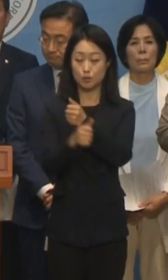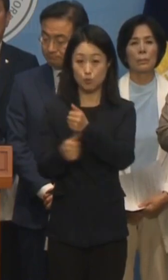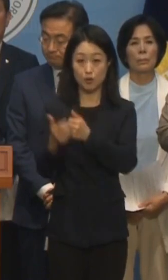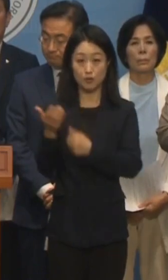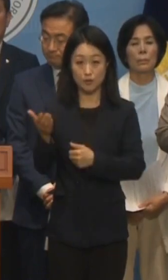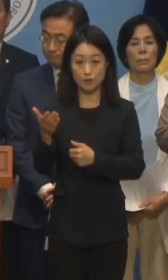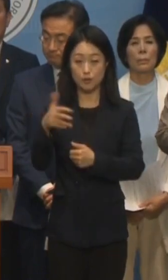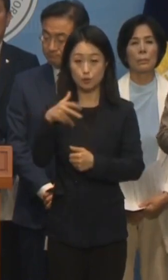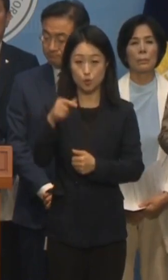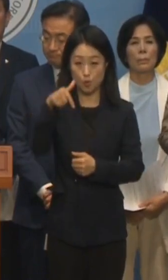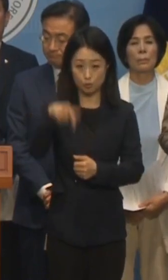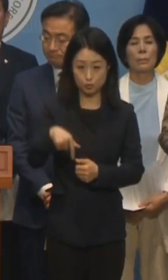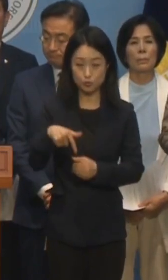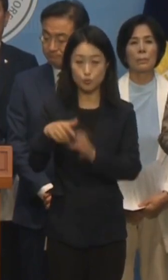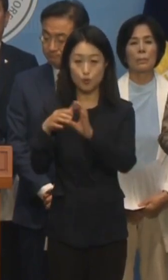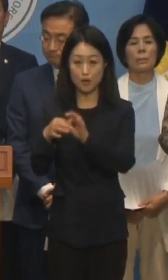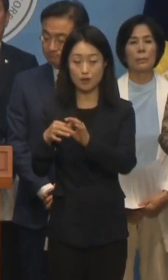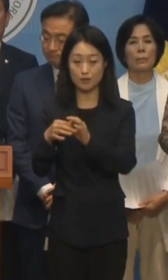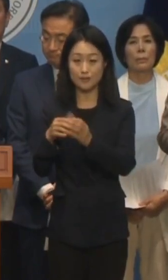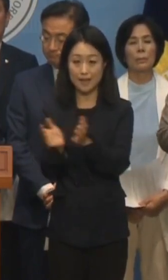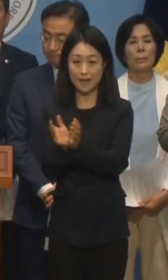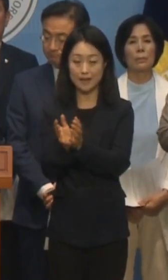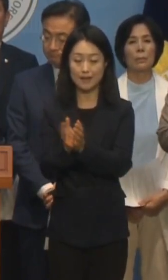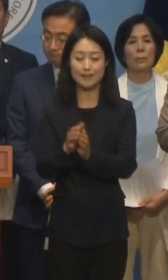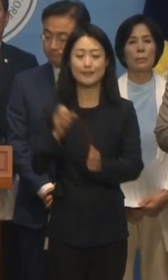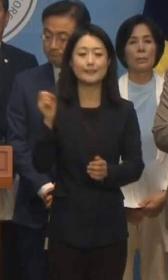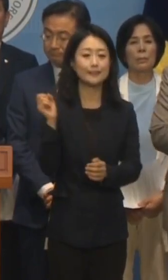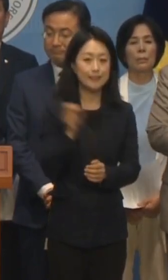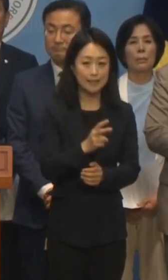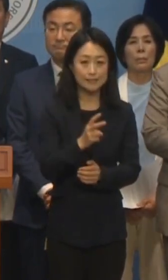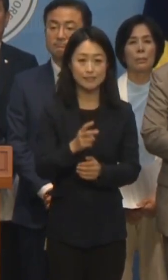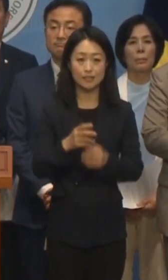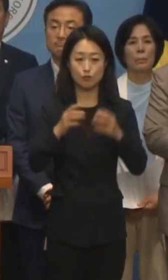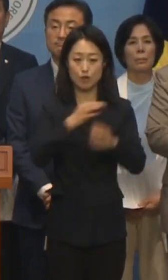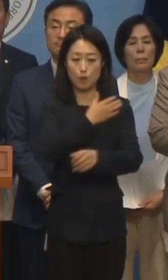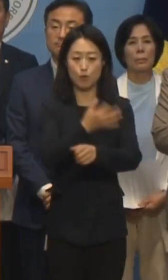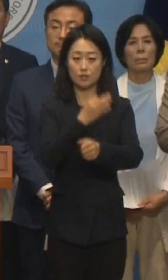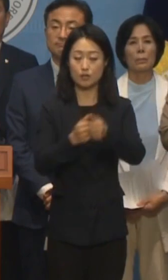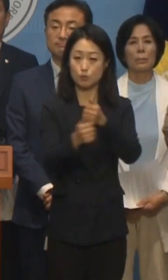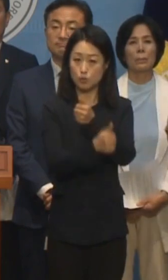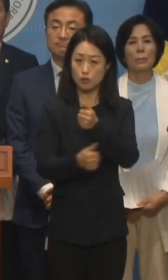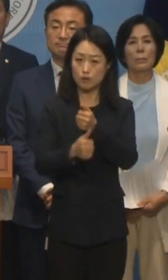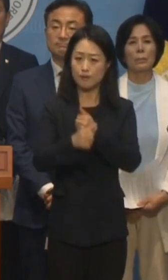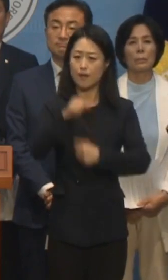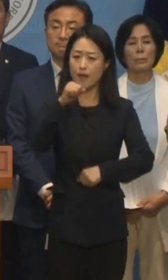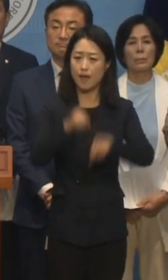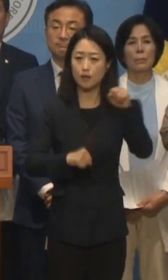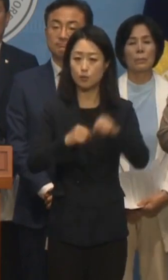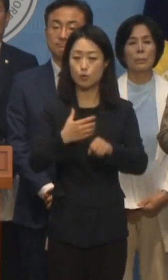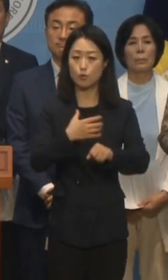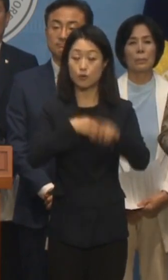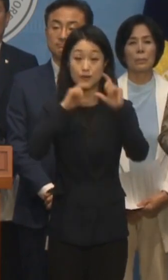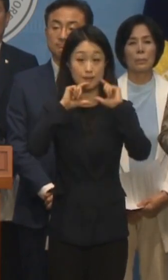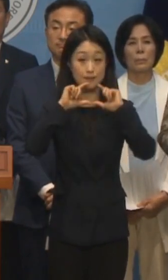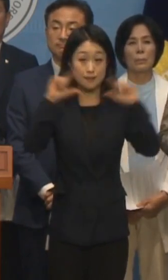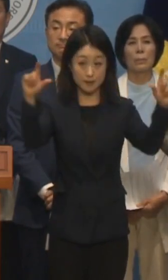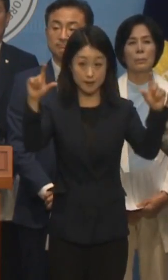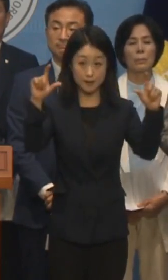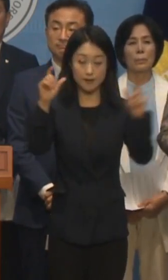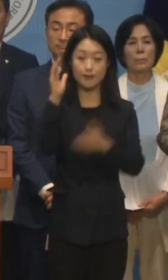더불어민주당, 조국혁신당 의원 일동의 이름으로 다시금 권익위 결정과 행동을 강력하게 규탄하는